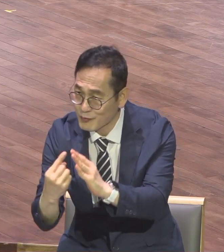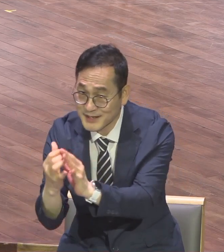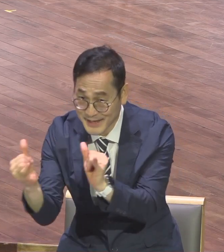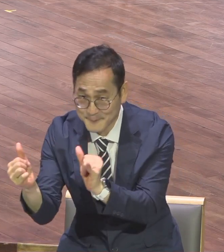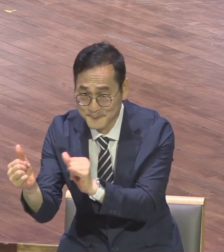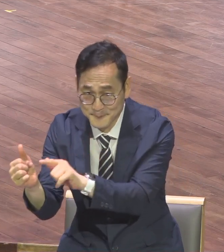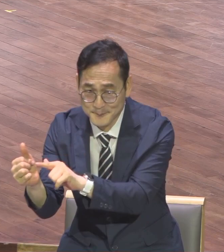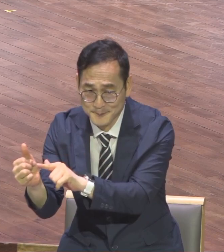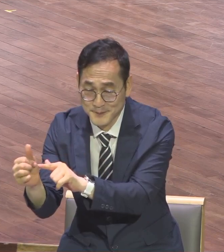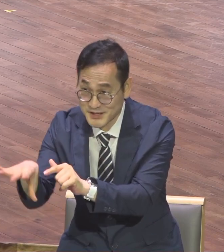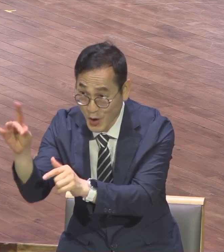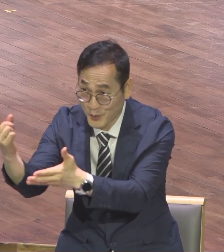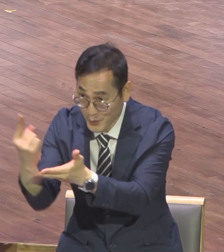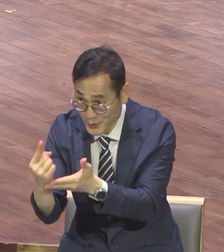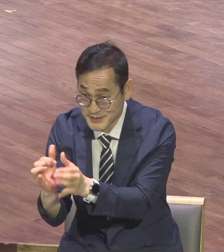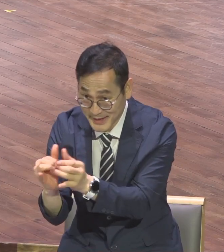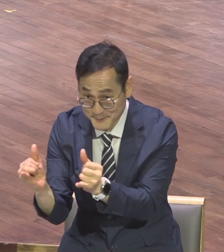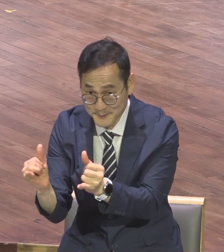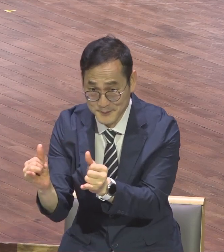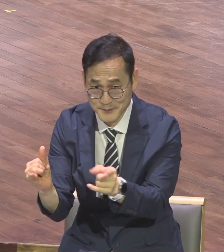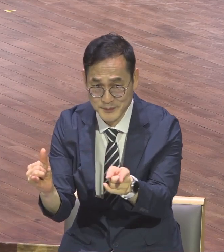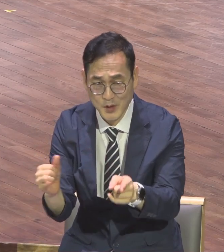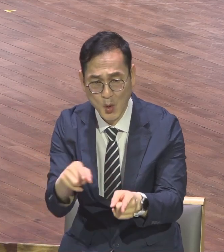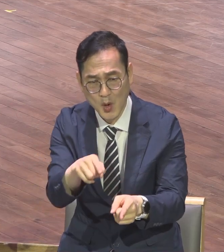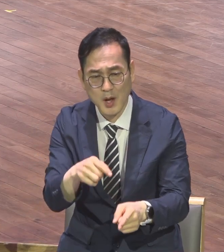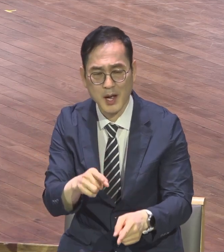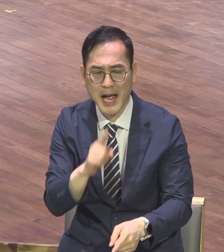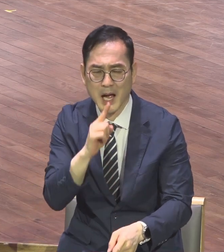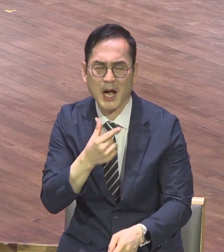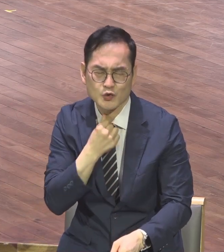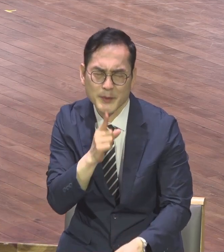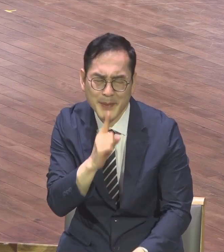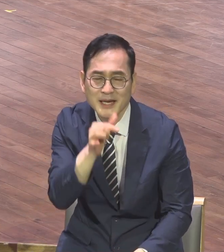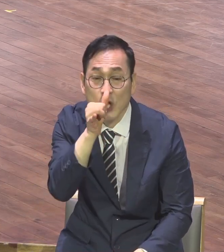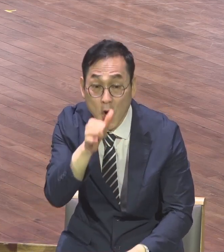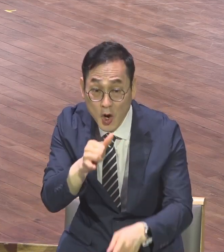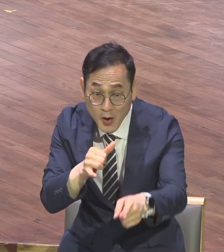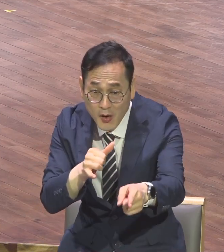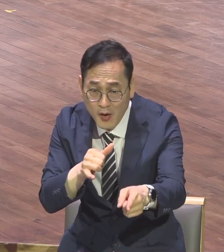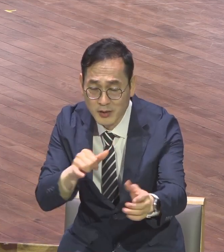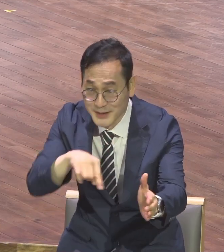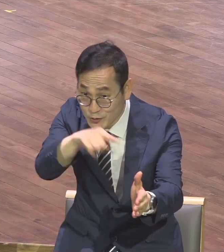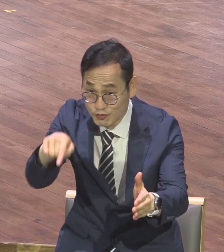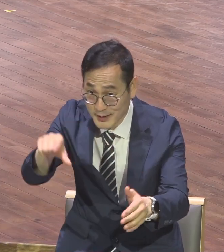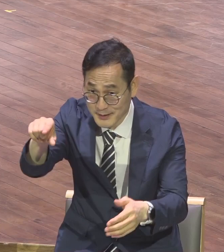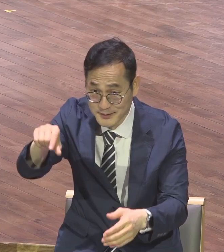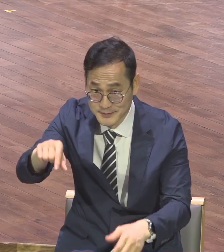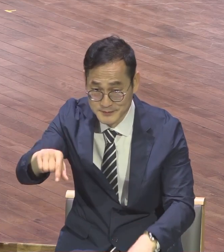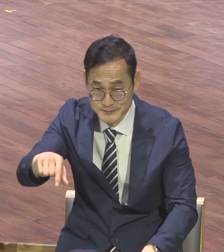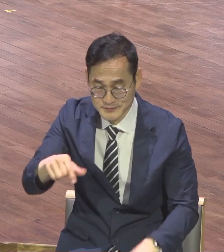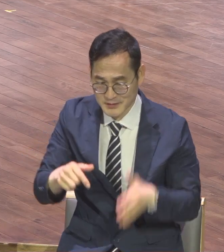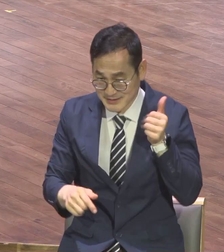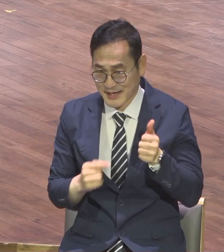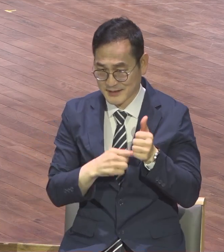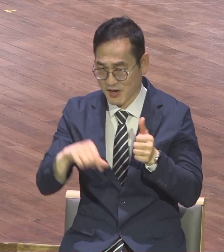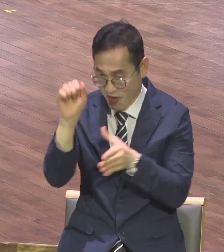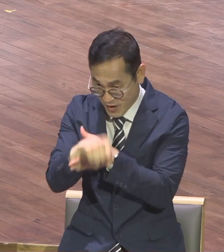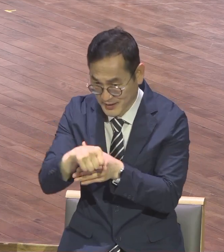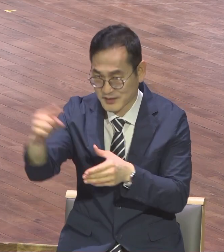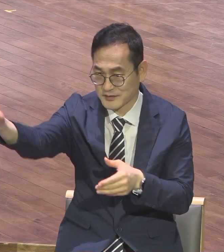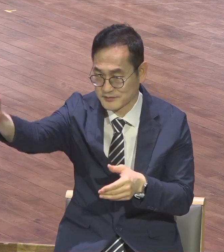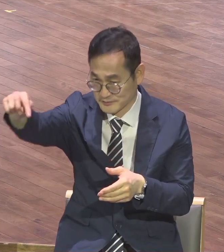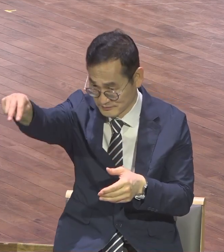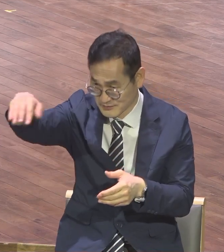손님이나 그리고 특별히 할 말이 있다고 요청하는 사람들 중 회당장이 허락을 해서